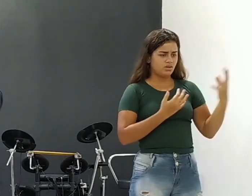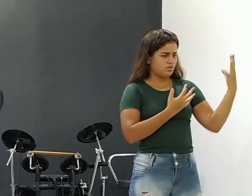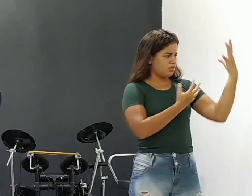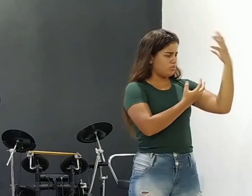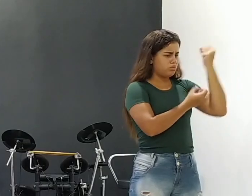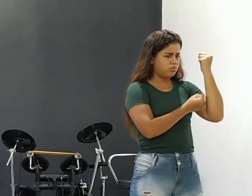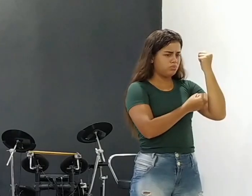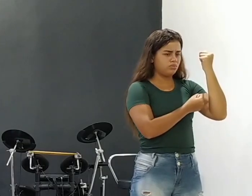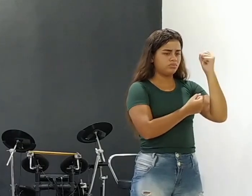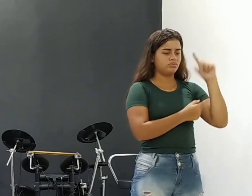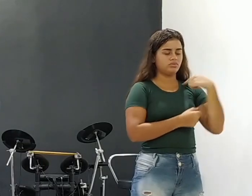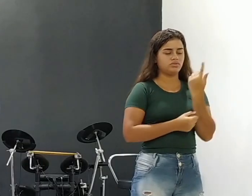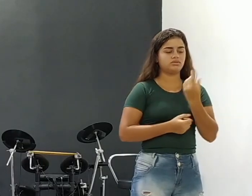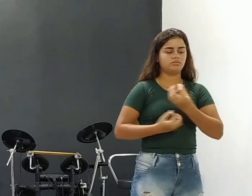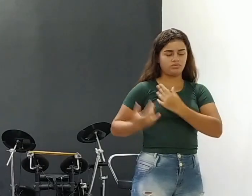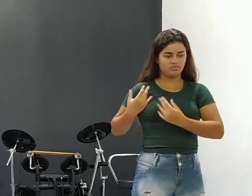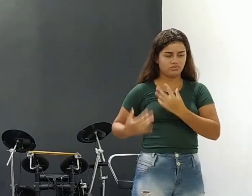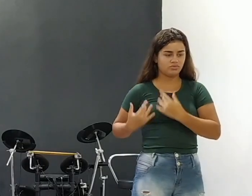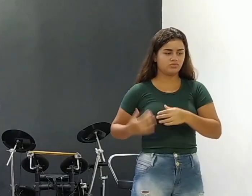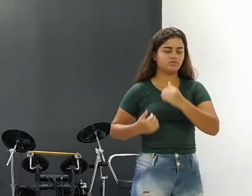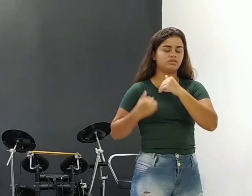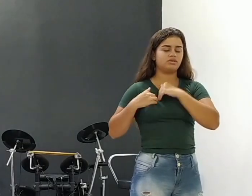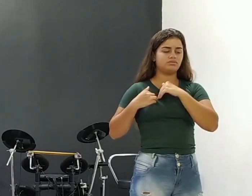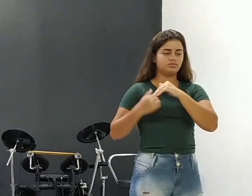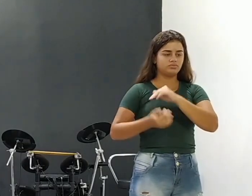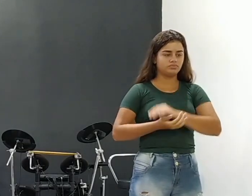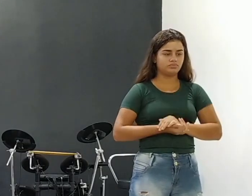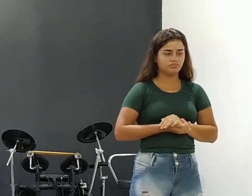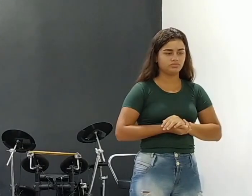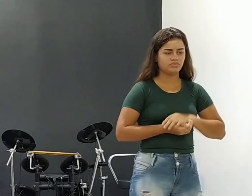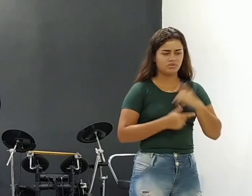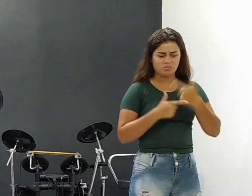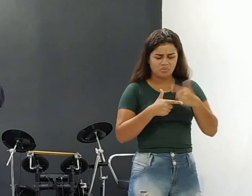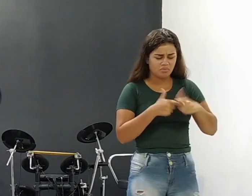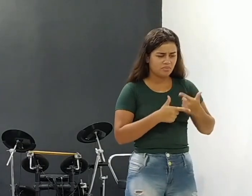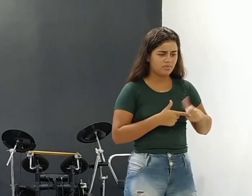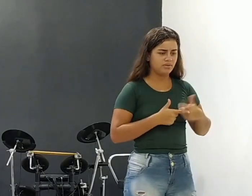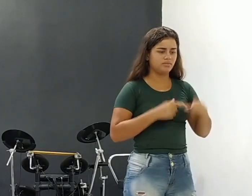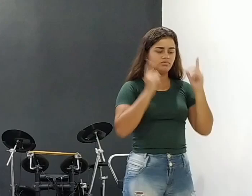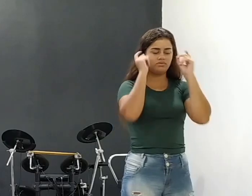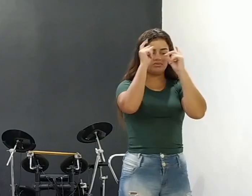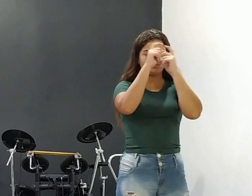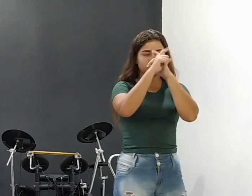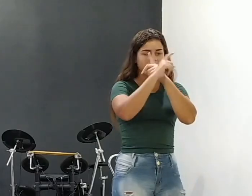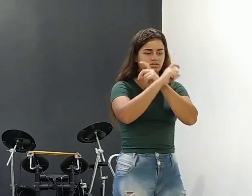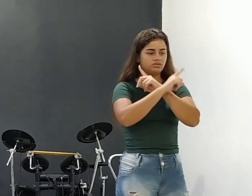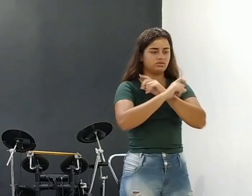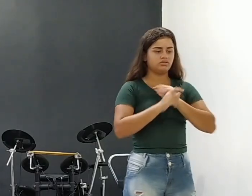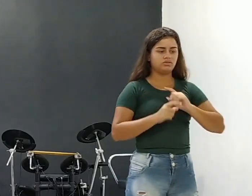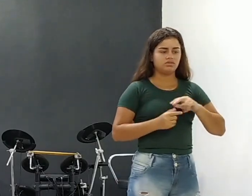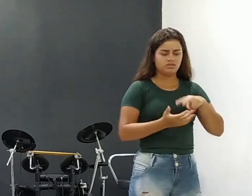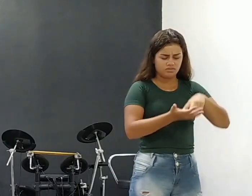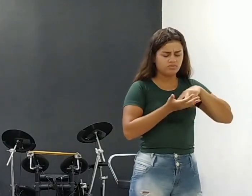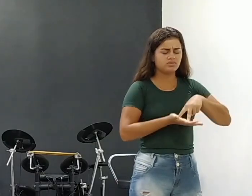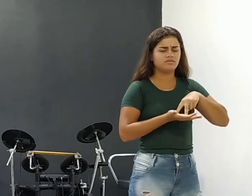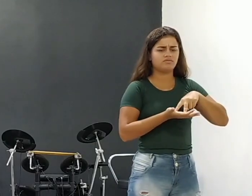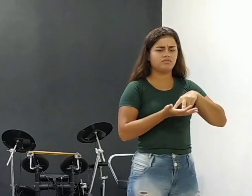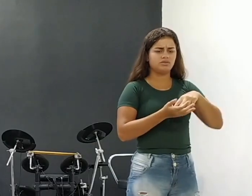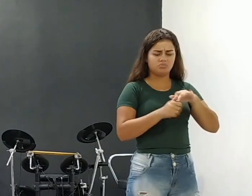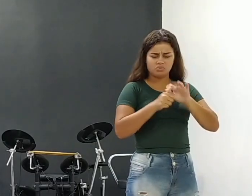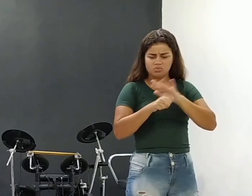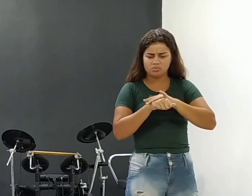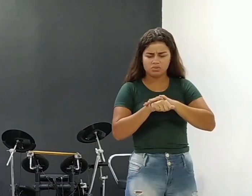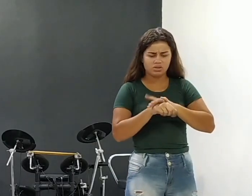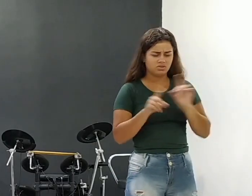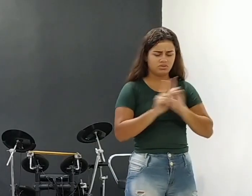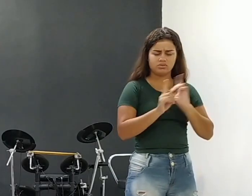temos fogo dentro de nós, que mesmo na prova, que mesmo pegando fogo, a gente não se consome, mesmo doente a gente não